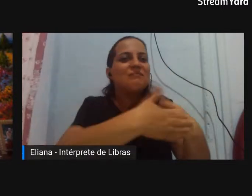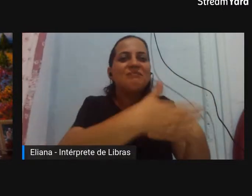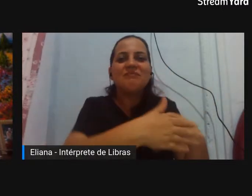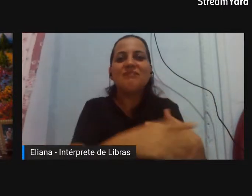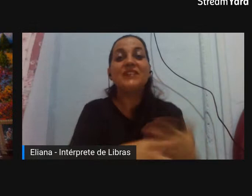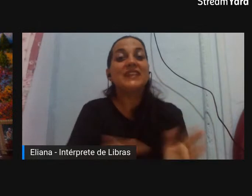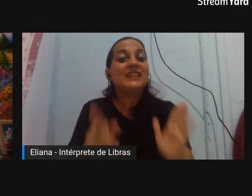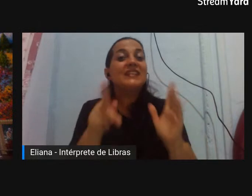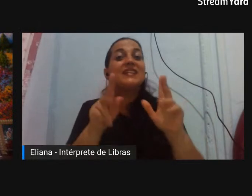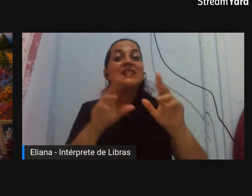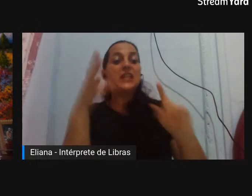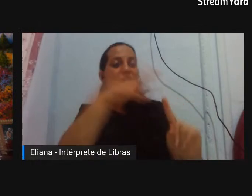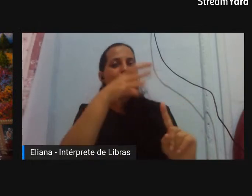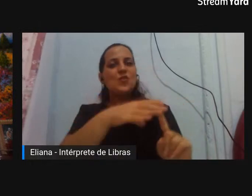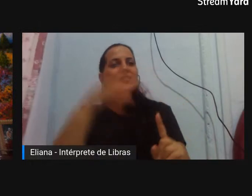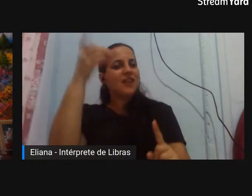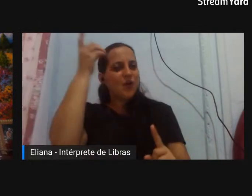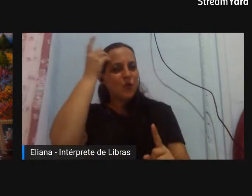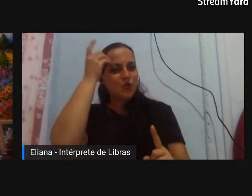talento e a sua vontade.